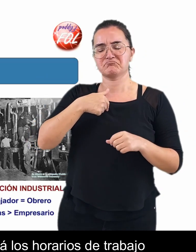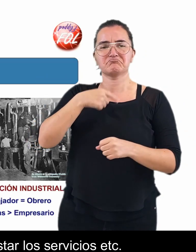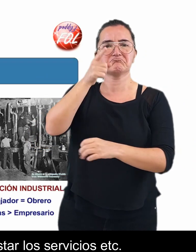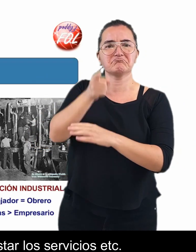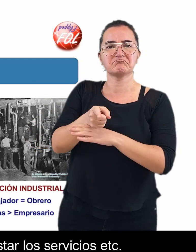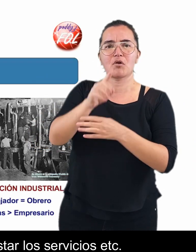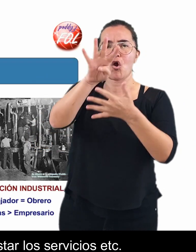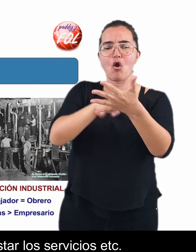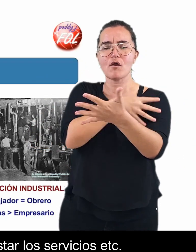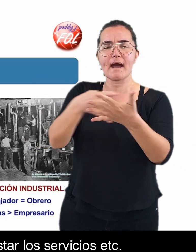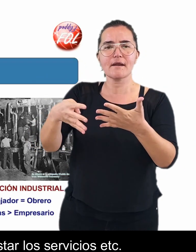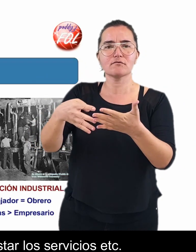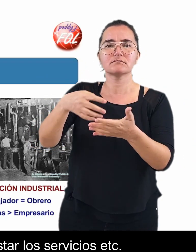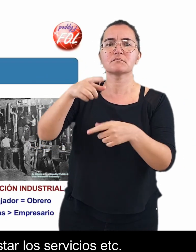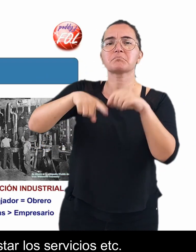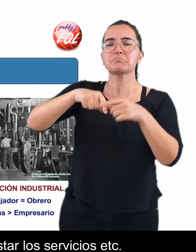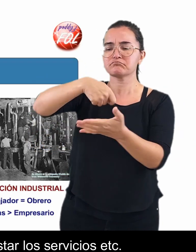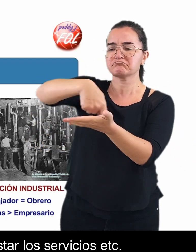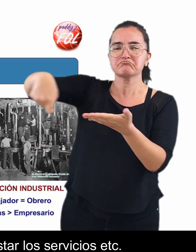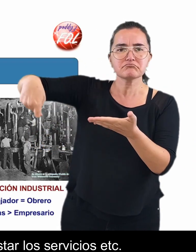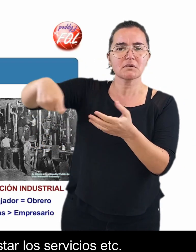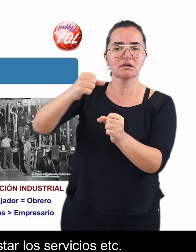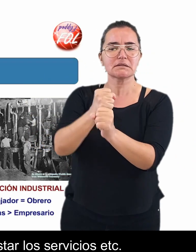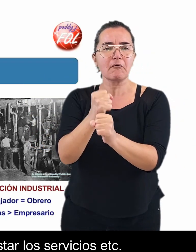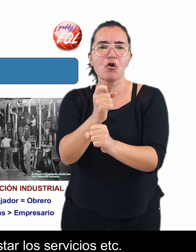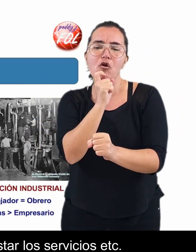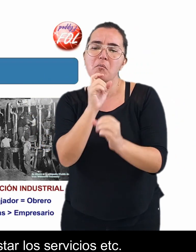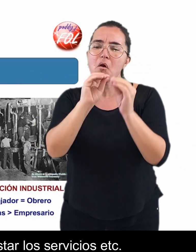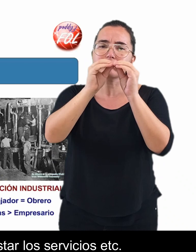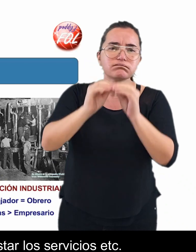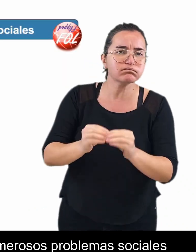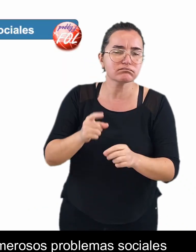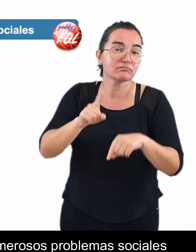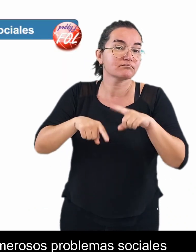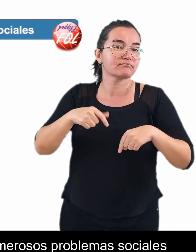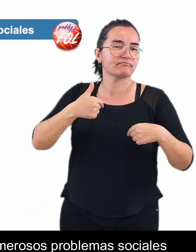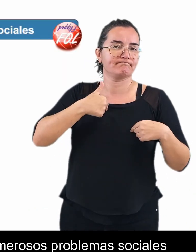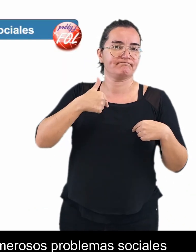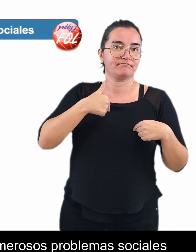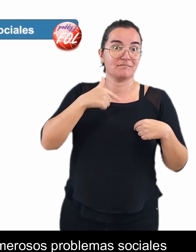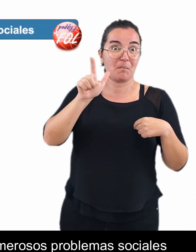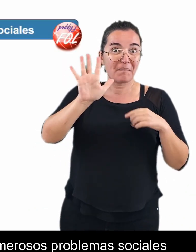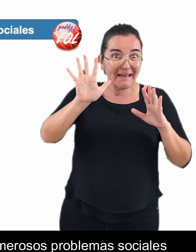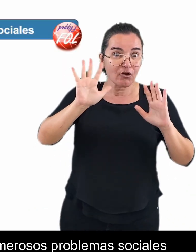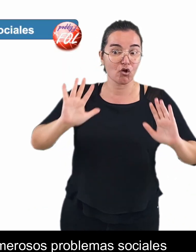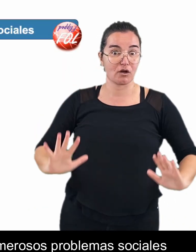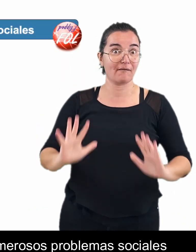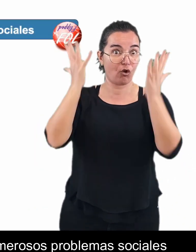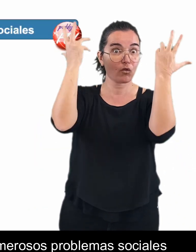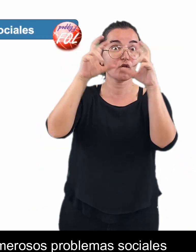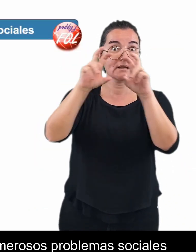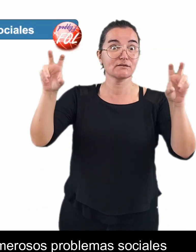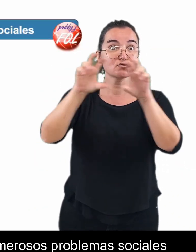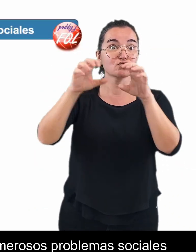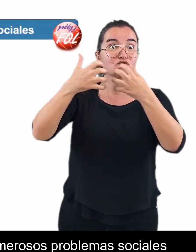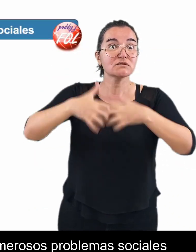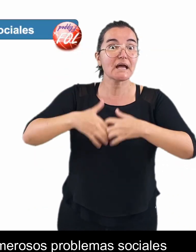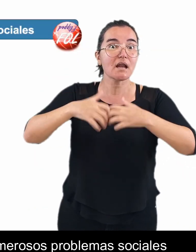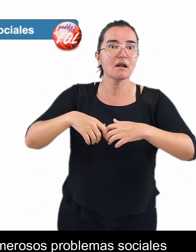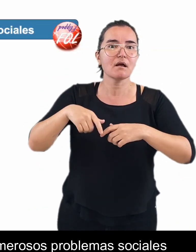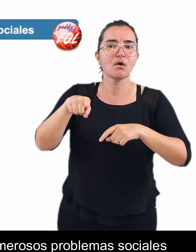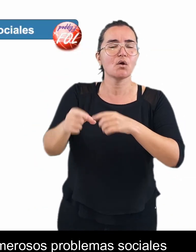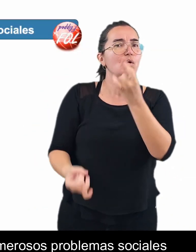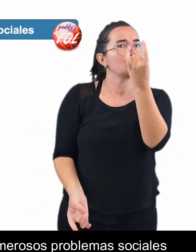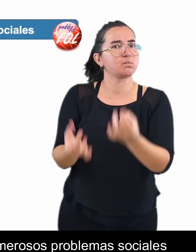de trabajo, las retribuciones, cómo hay que prestar los servicios, etc. Esta revolución industrial va a